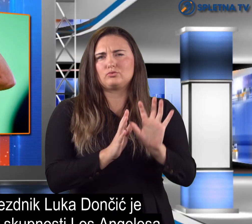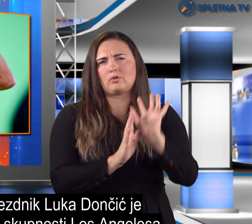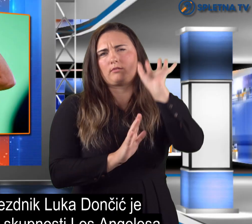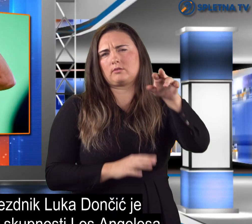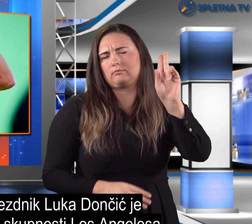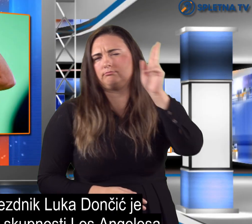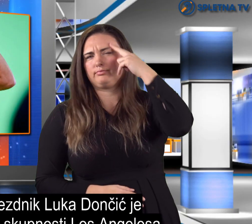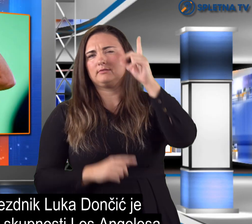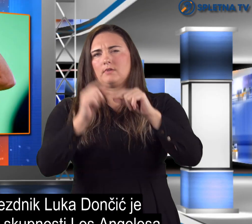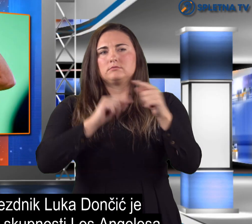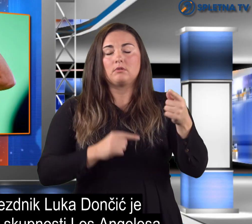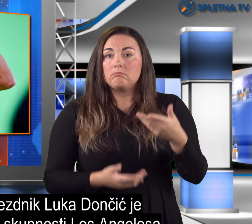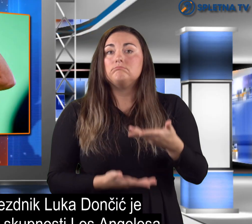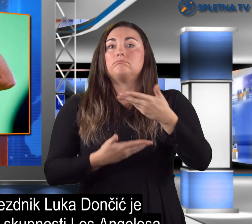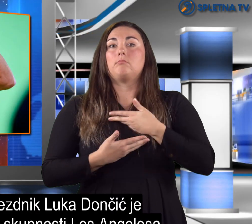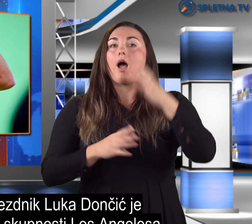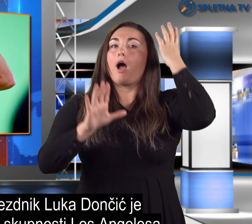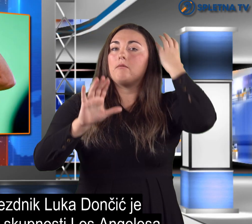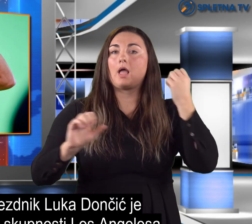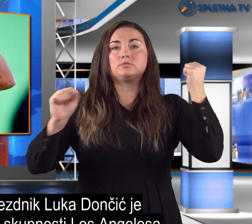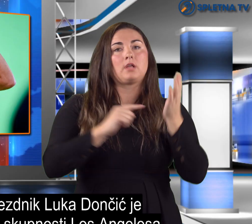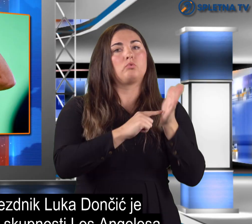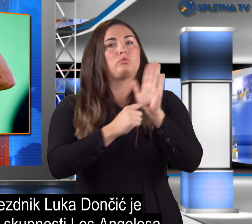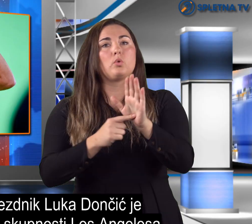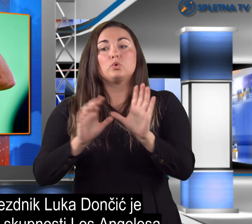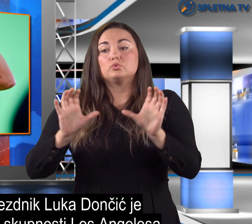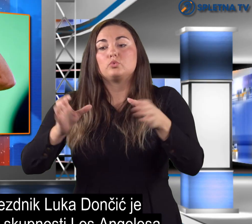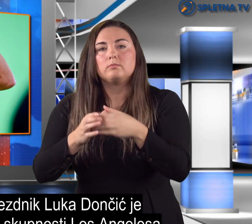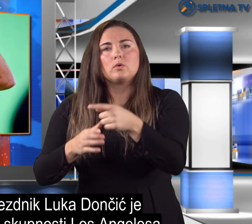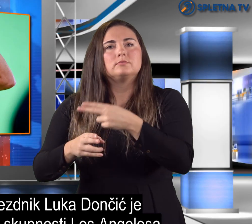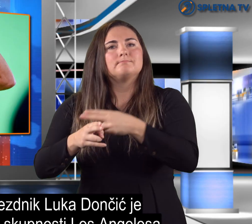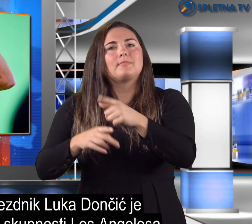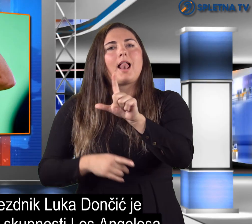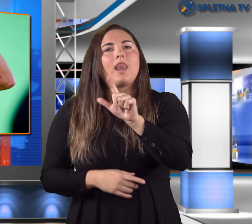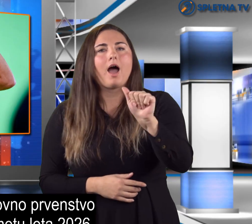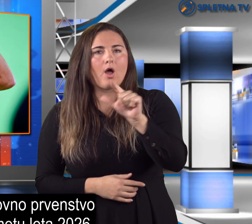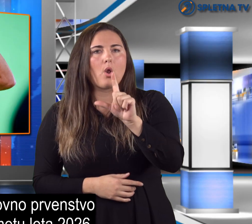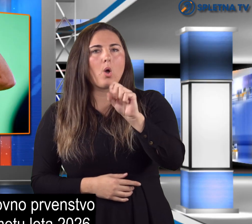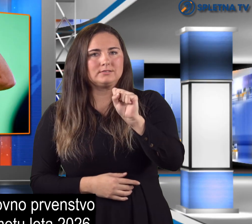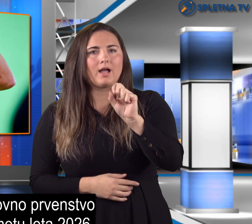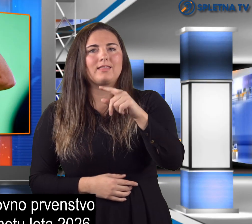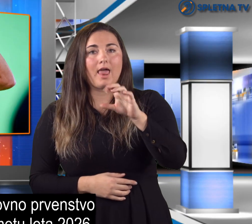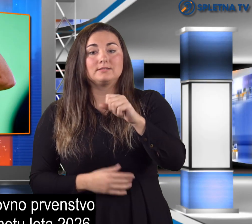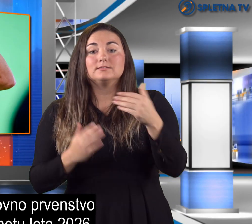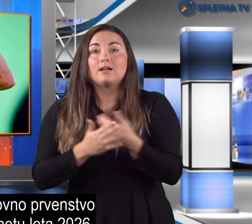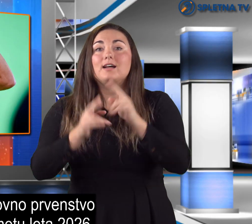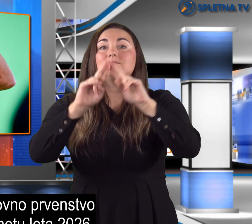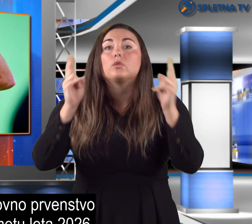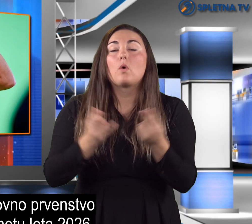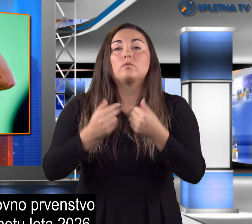Košarkaški zvezdnik Luka Dončić je postal ambasador skupnosti Los Angelesa za svetovno prvenstvo v nogometu